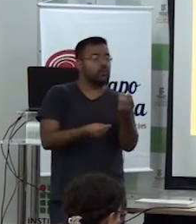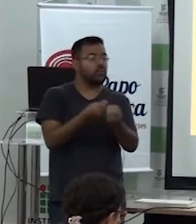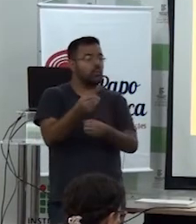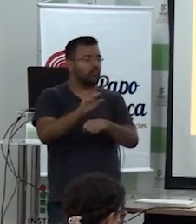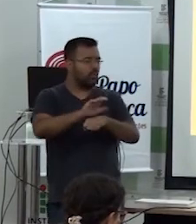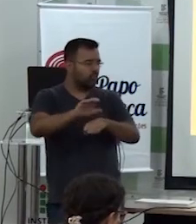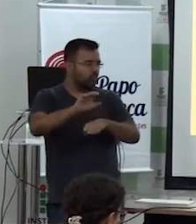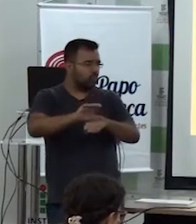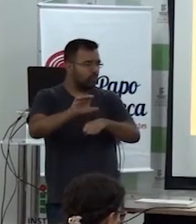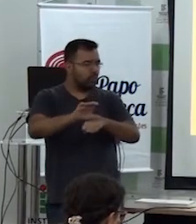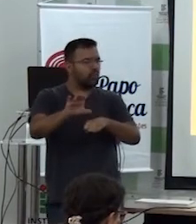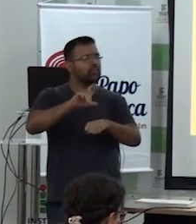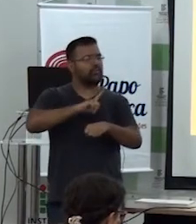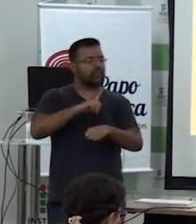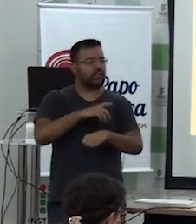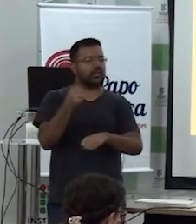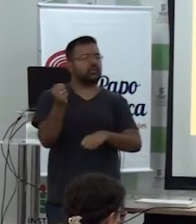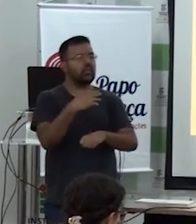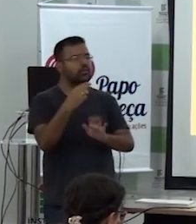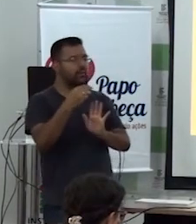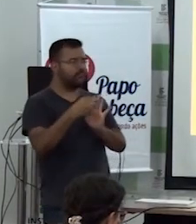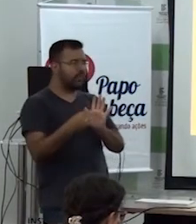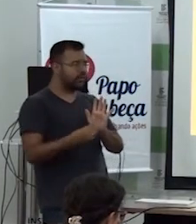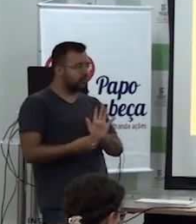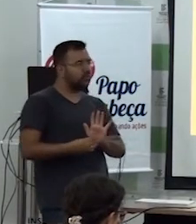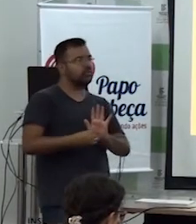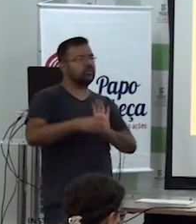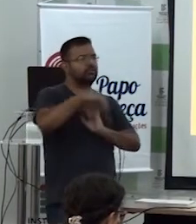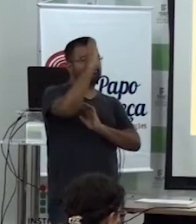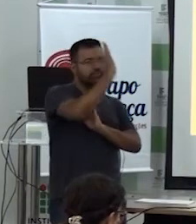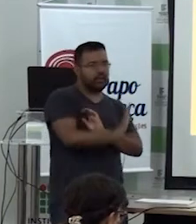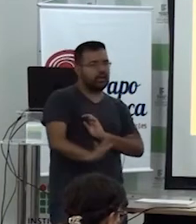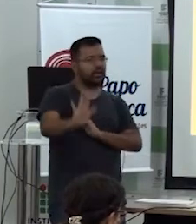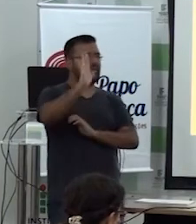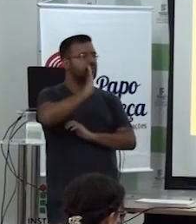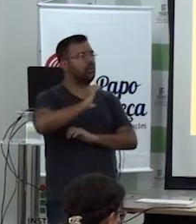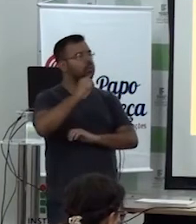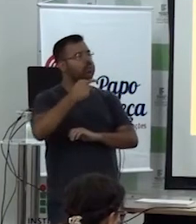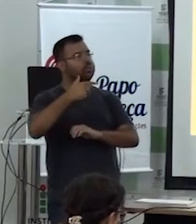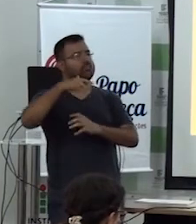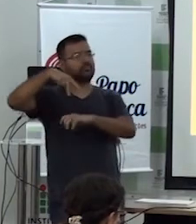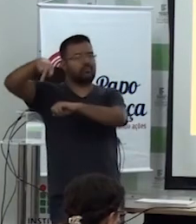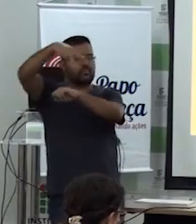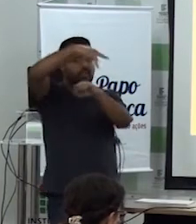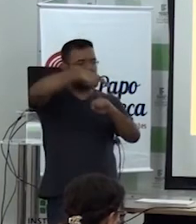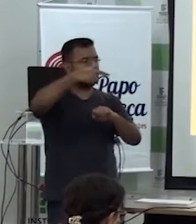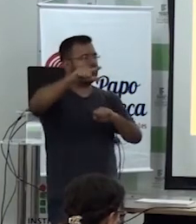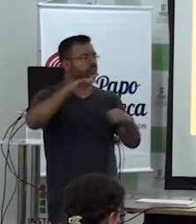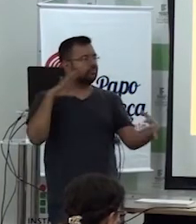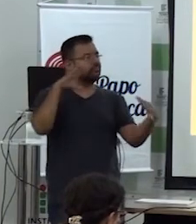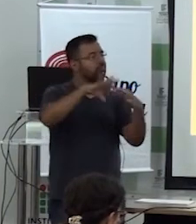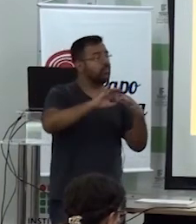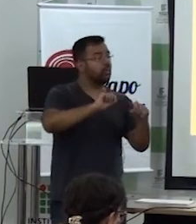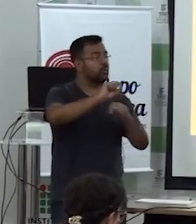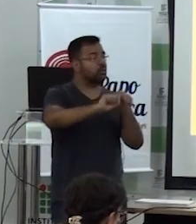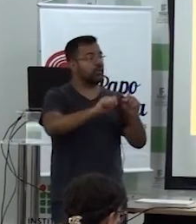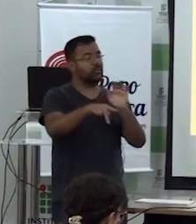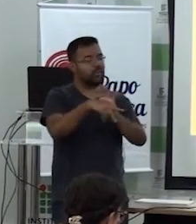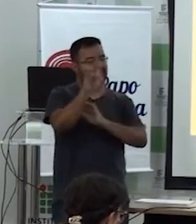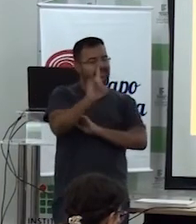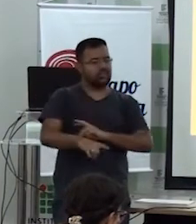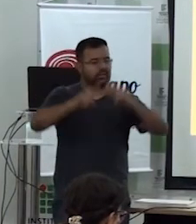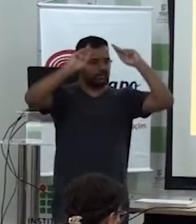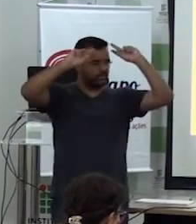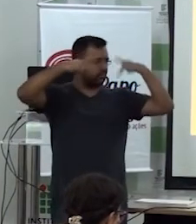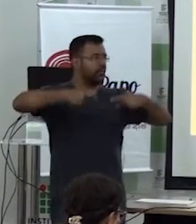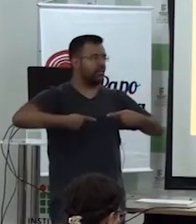essas tendências nacionais e internacionais, sobretudo as tendências relacionadas aos direitos